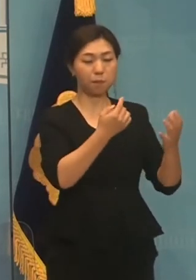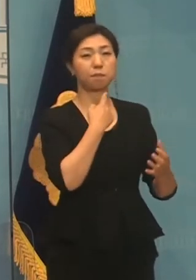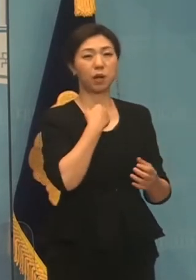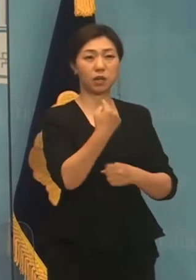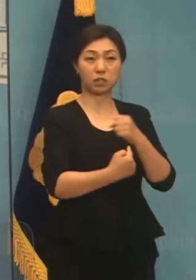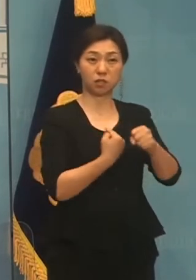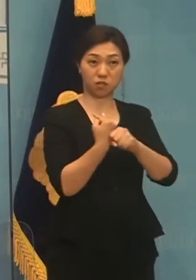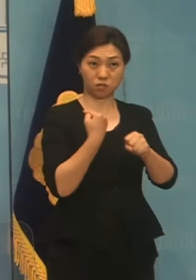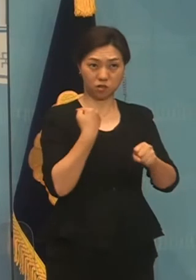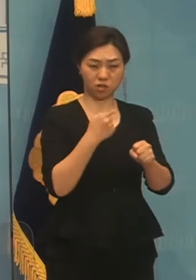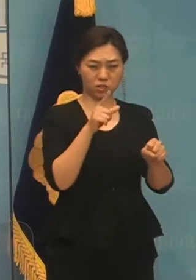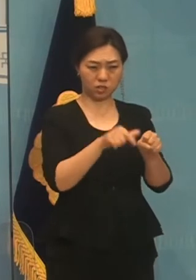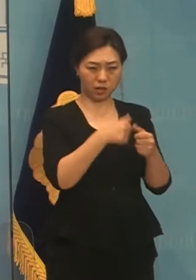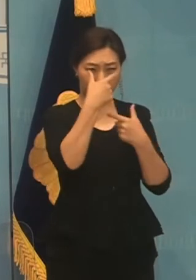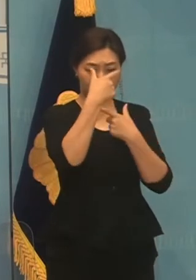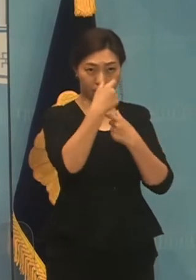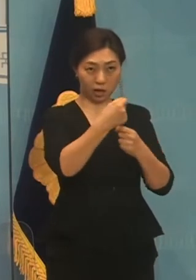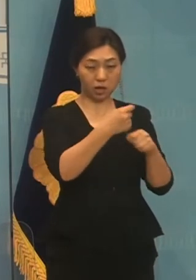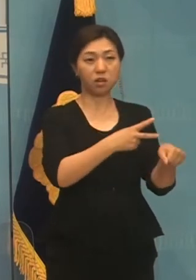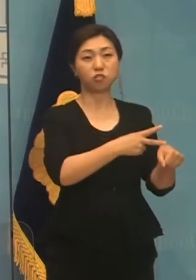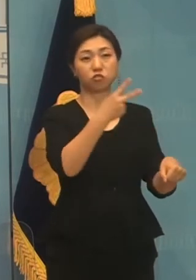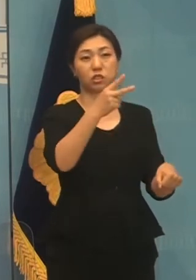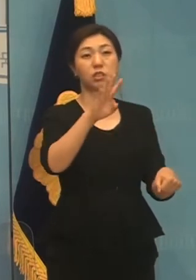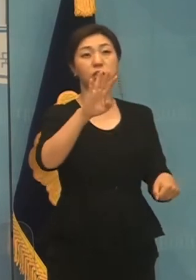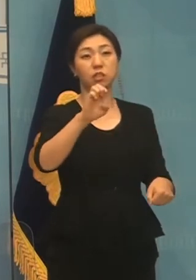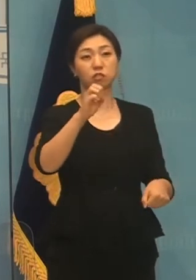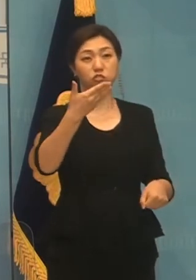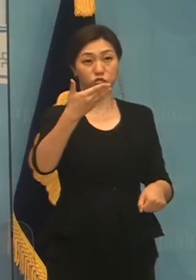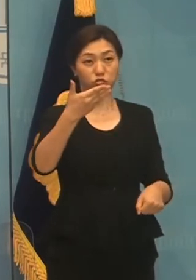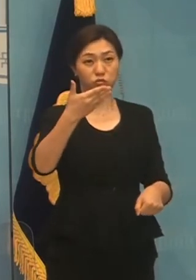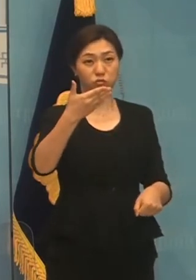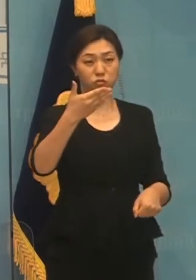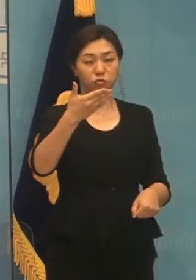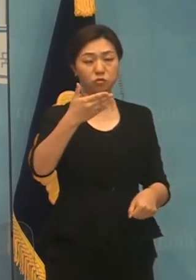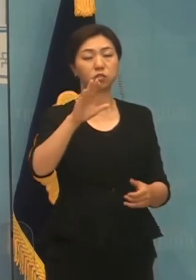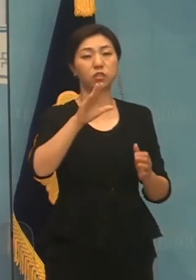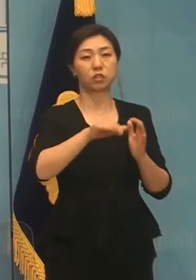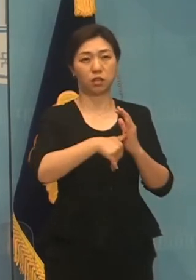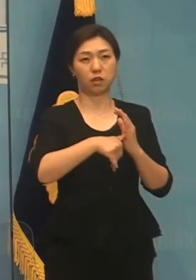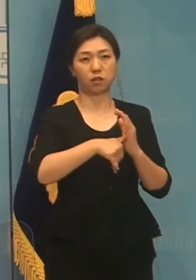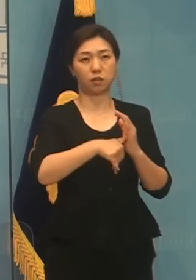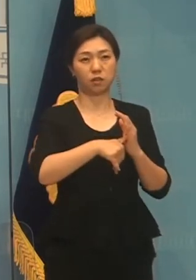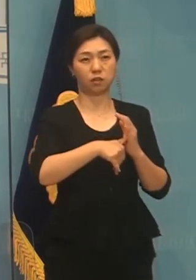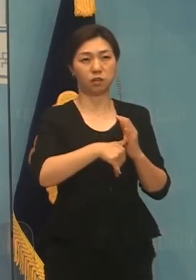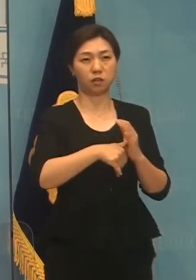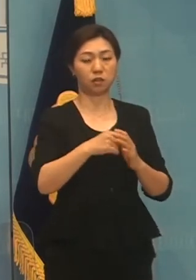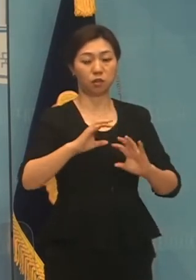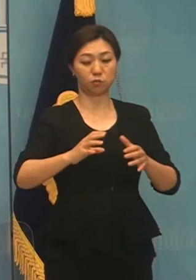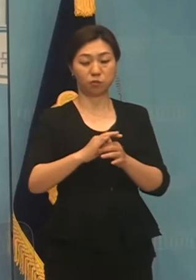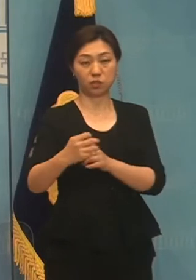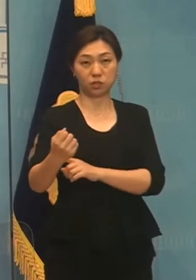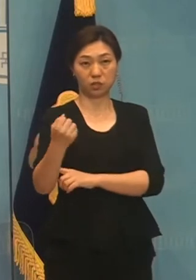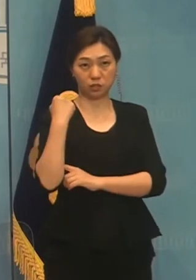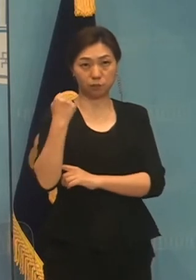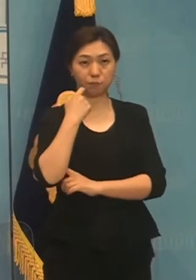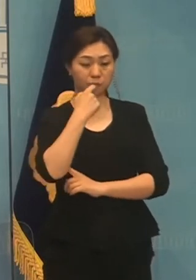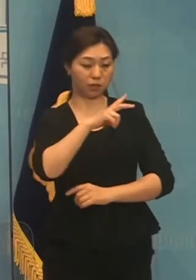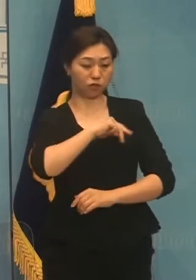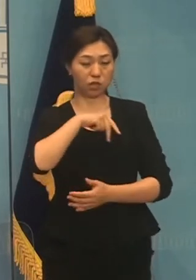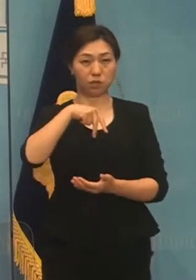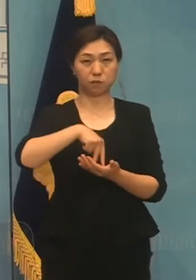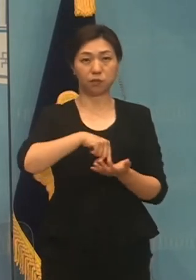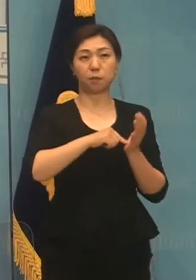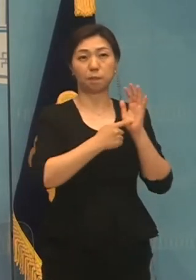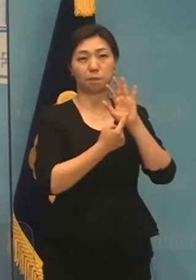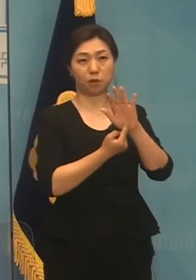국민의힘 외교통일위원회 소속 의원의 공동 입장을 발표를 하고 왔습니다.